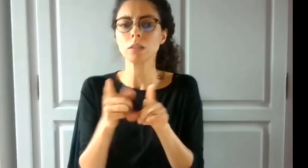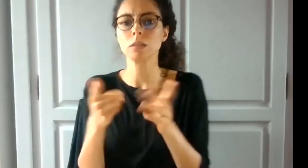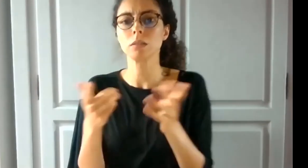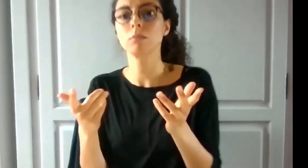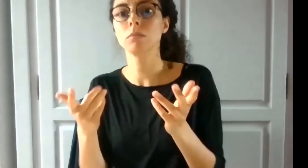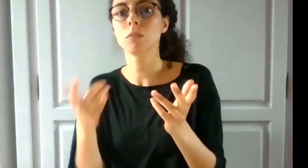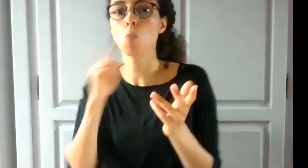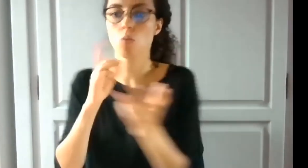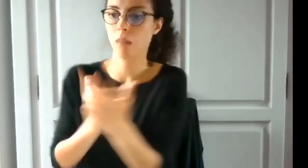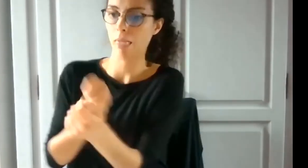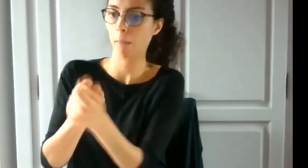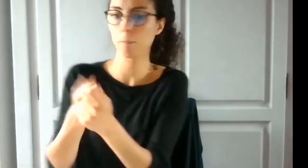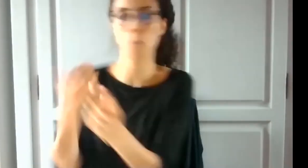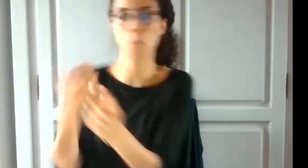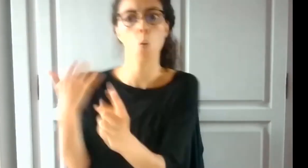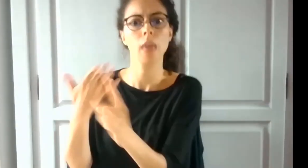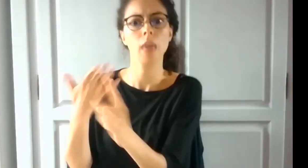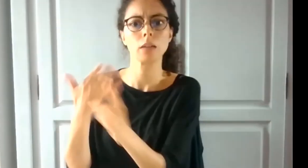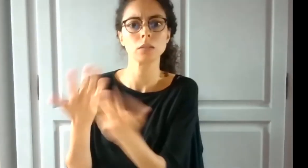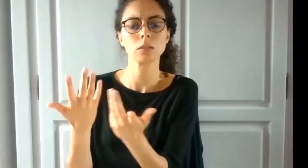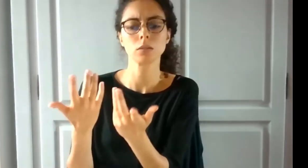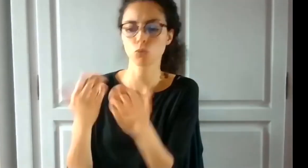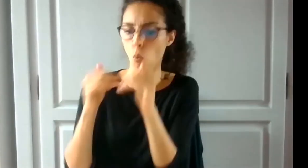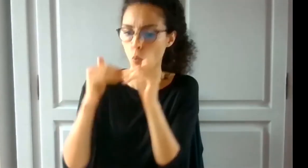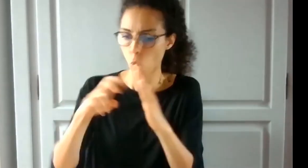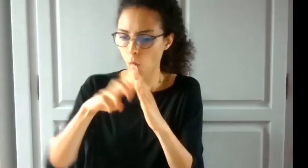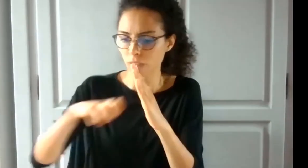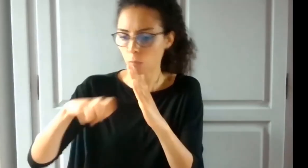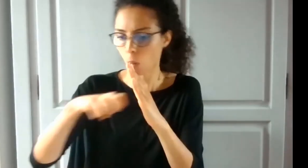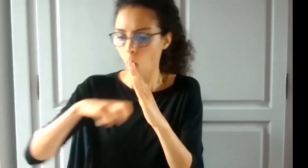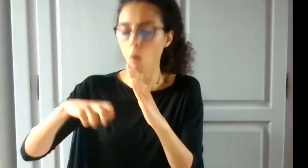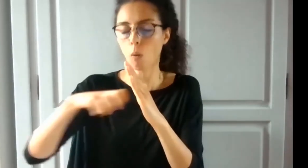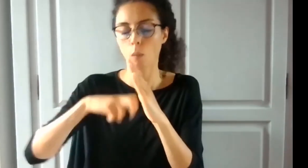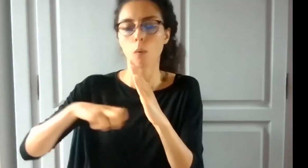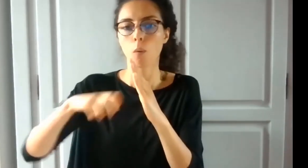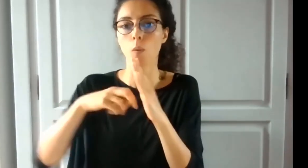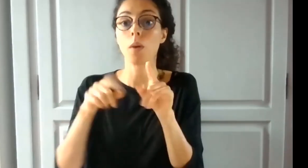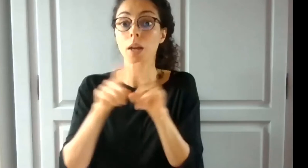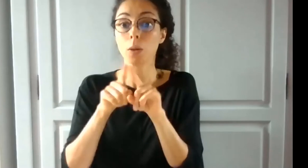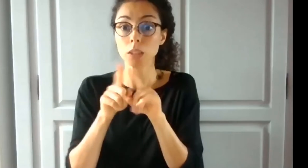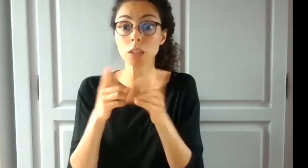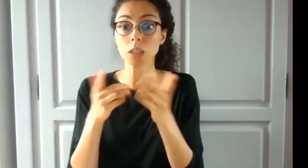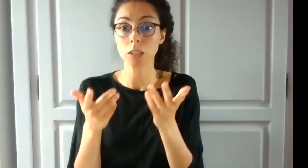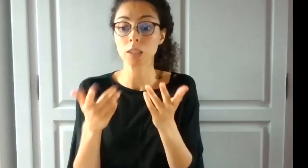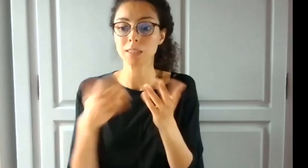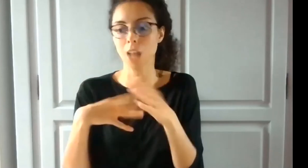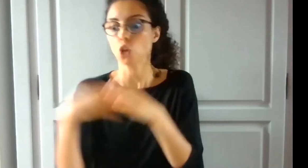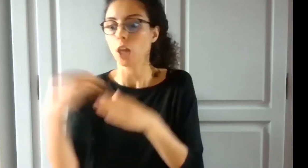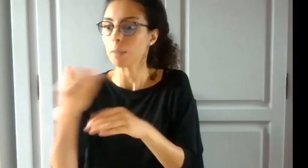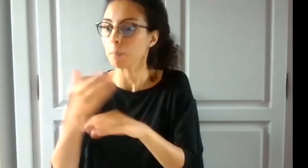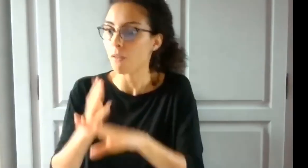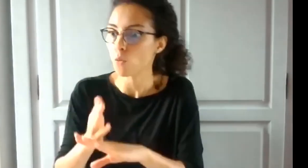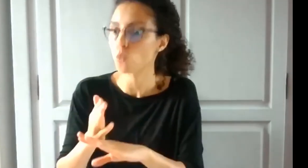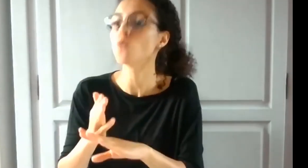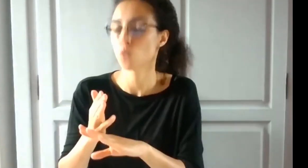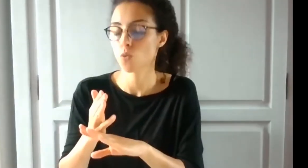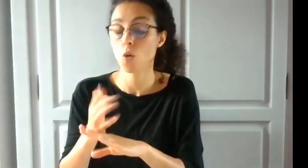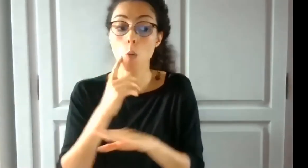s'adapter au contexte du confinement et ensuite à la sortie du confinement. Pour certains,